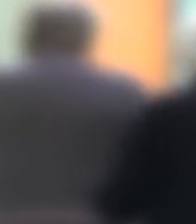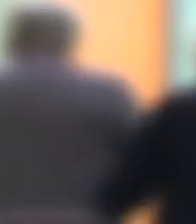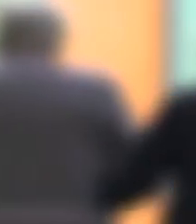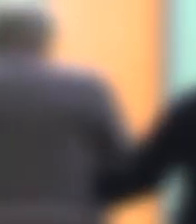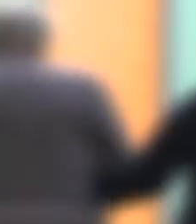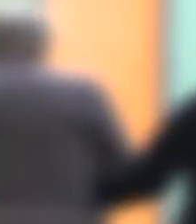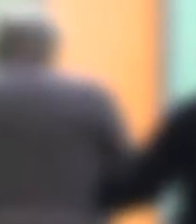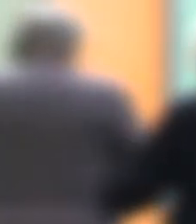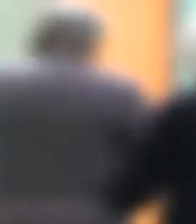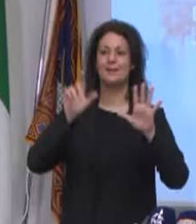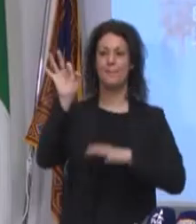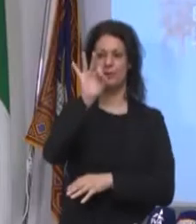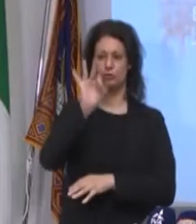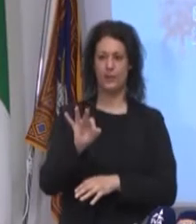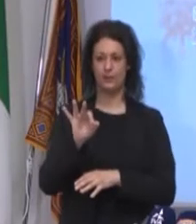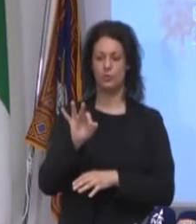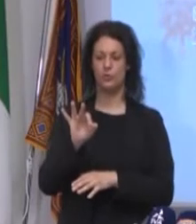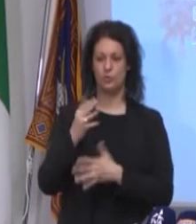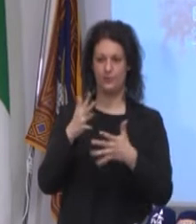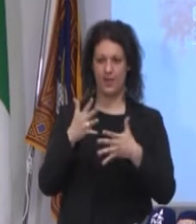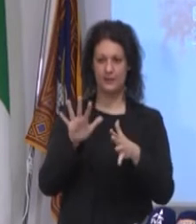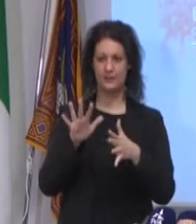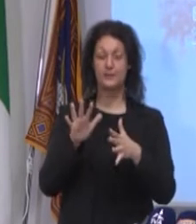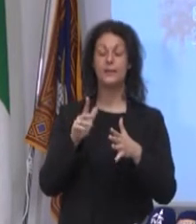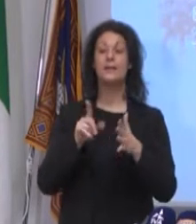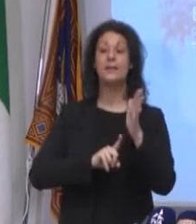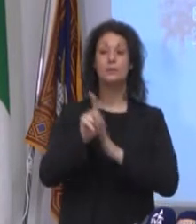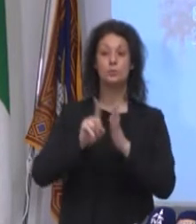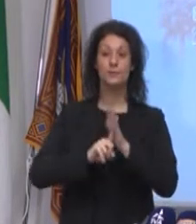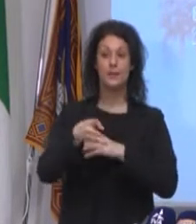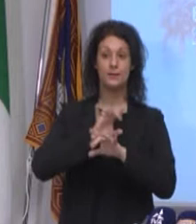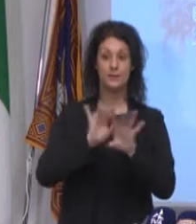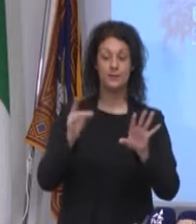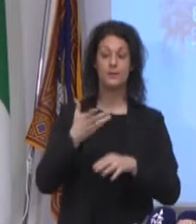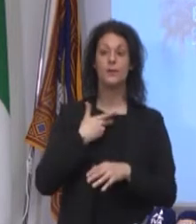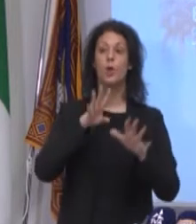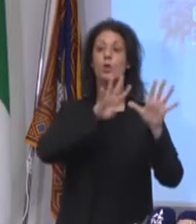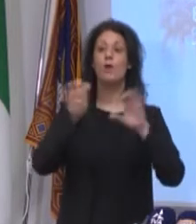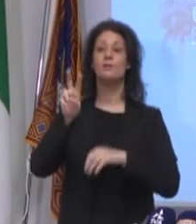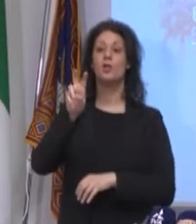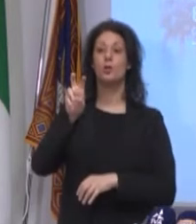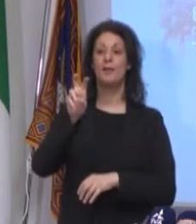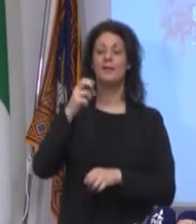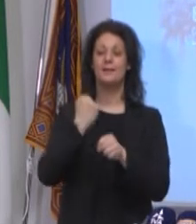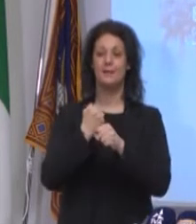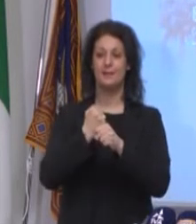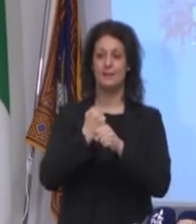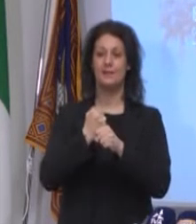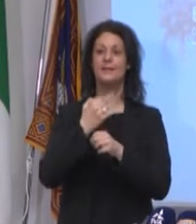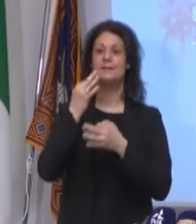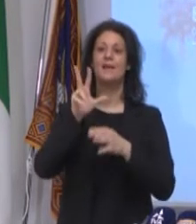24.281, il 70%. Sono risultati positivi 920 operatori, quindi pari